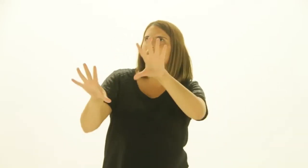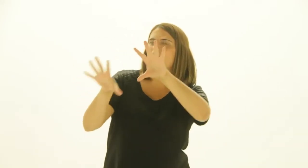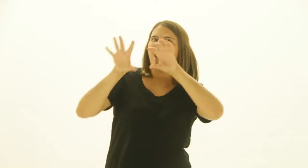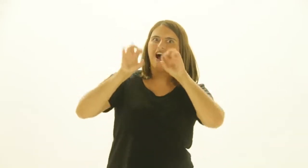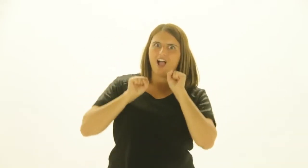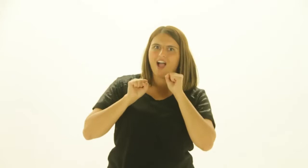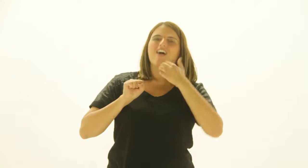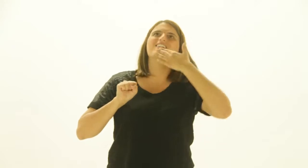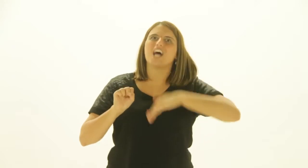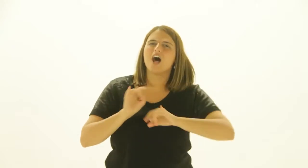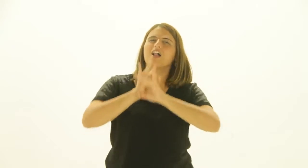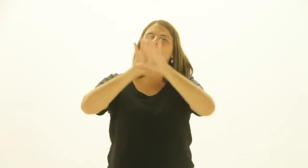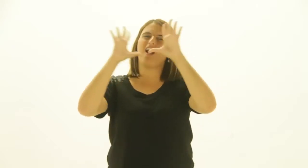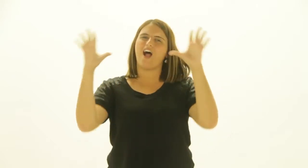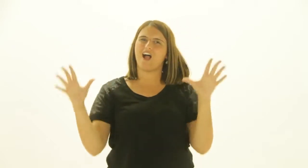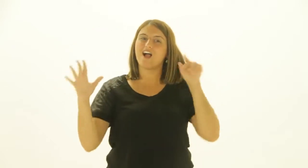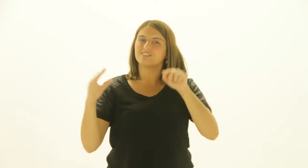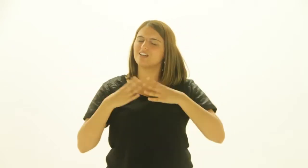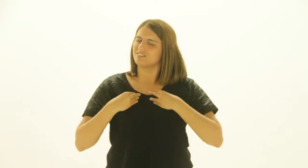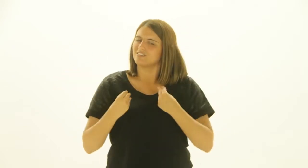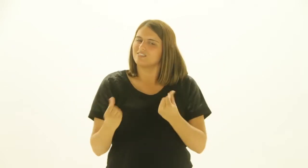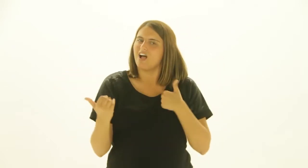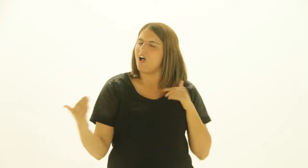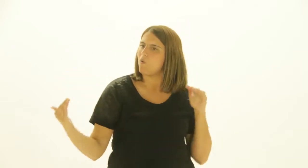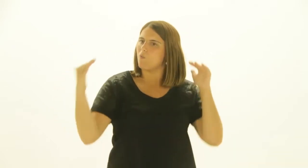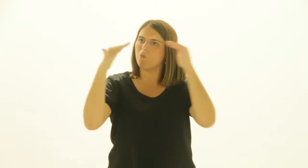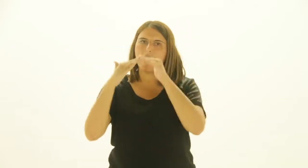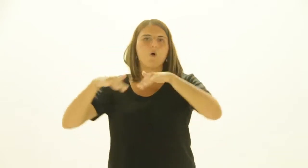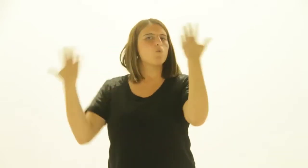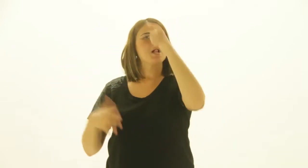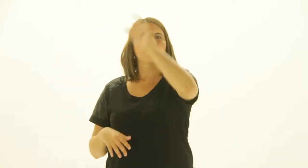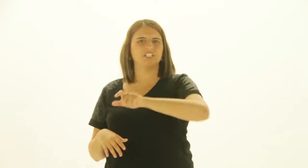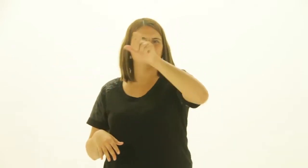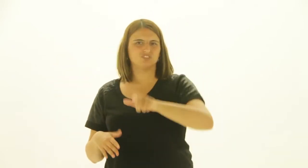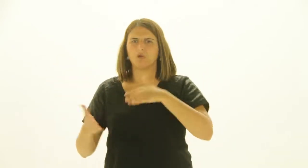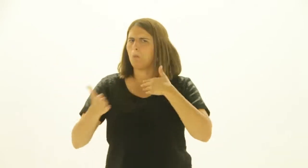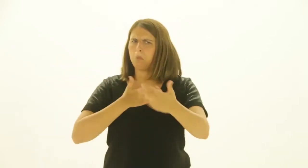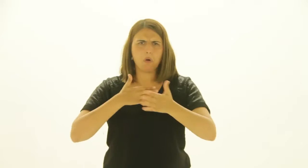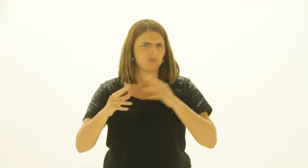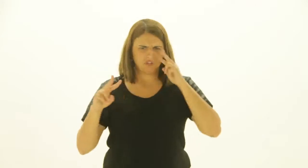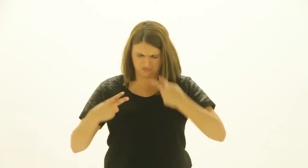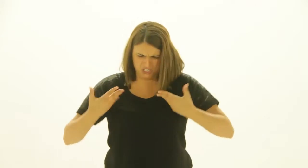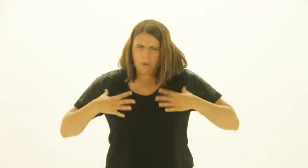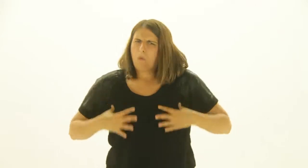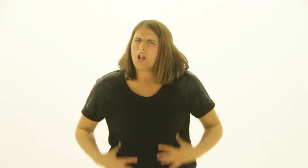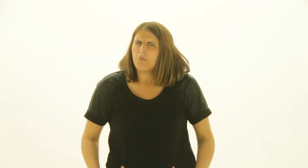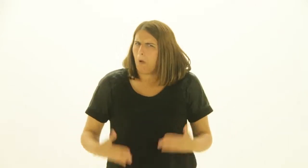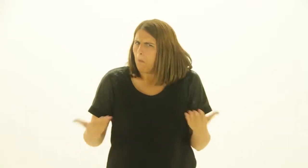niños sordos lo puedan entender claro, que entiendan claro los conceptos y que entiendan de la igualdad de las personas, que no importa qué